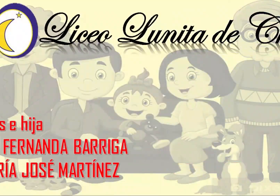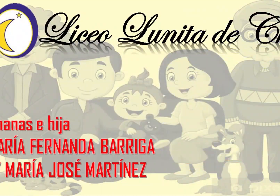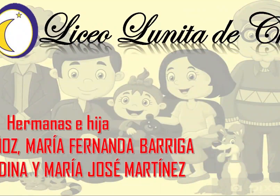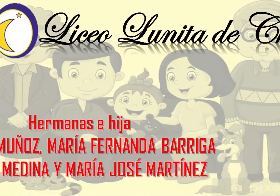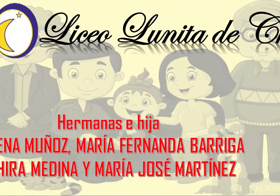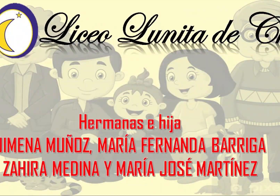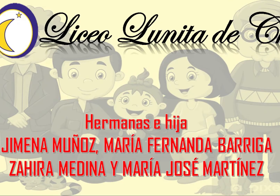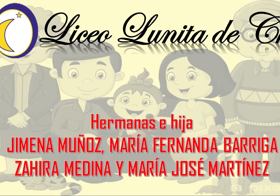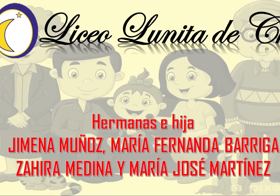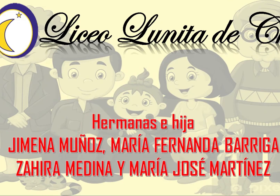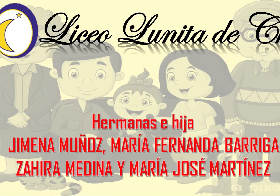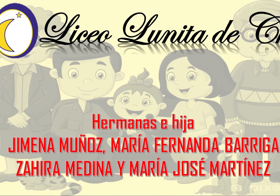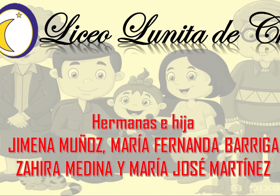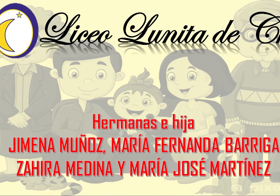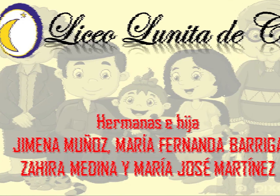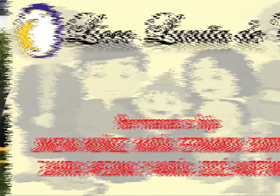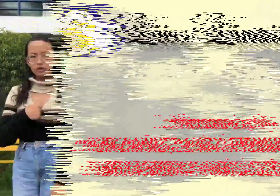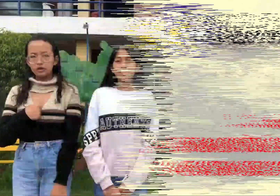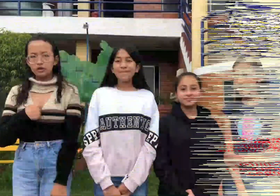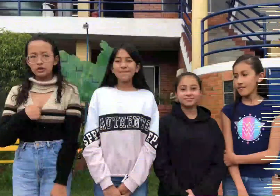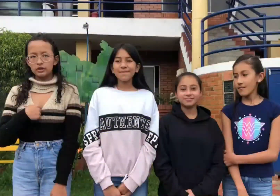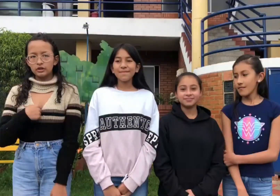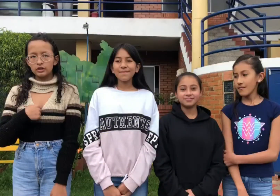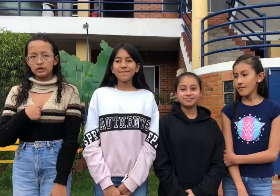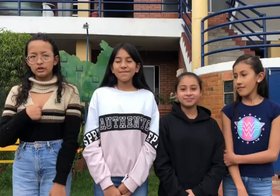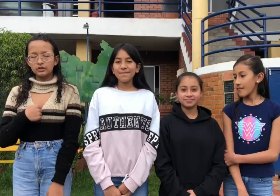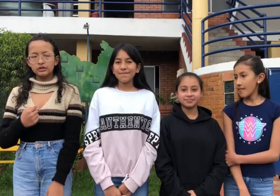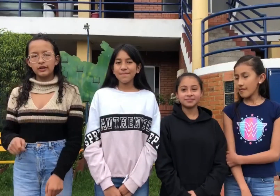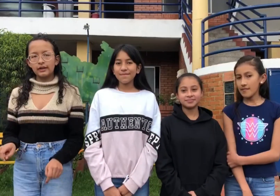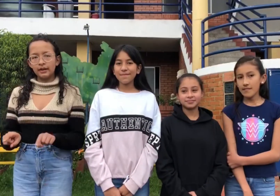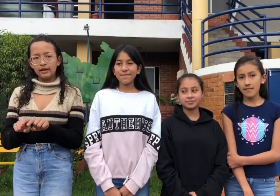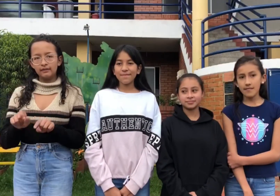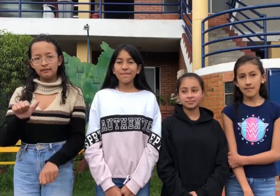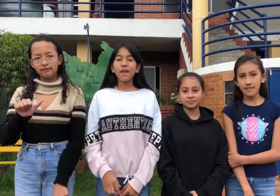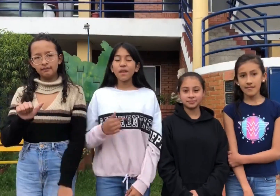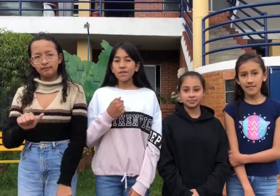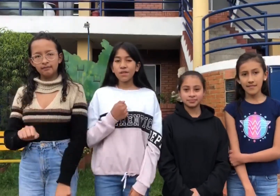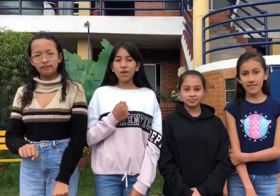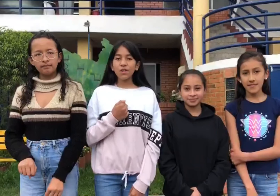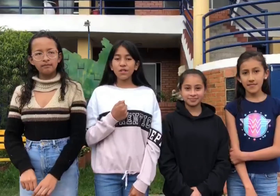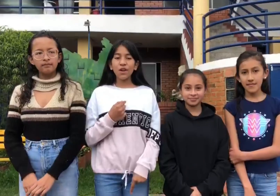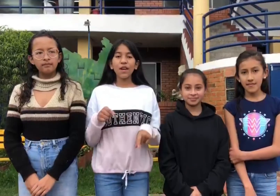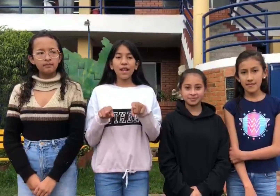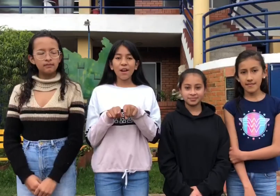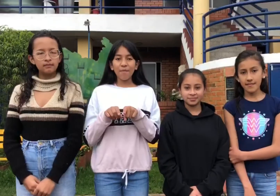Yo soy la hermana. Yo soy la